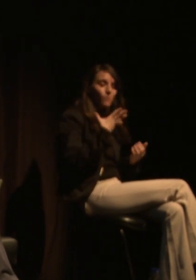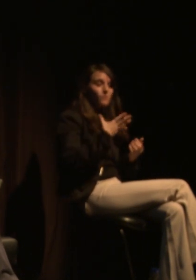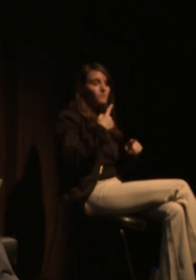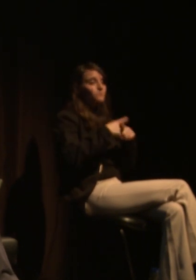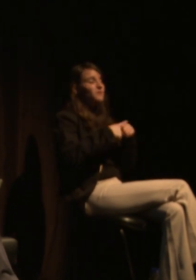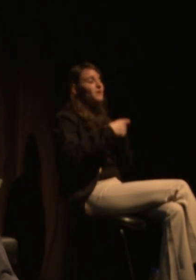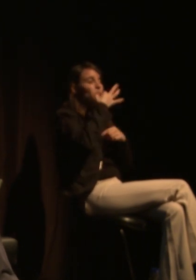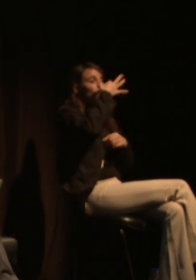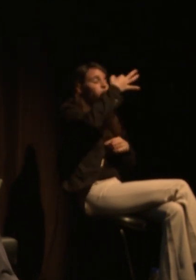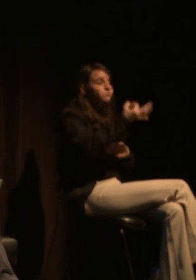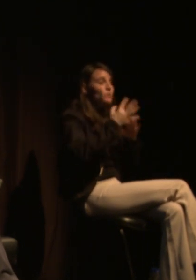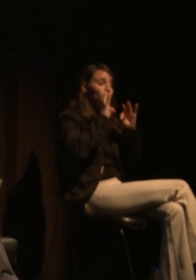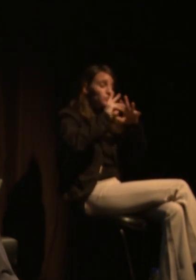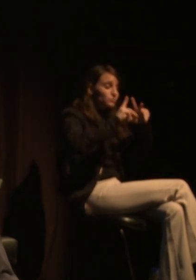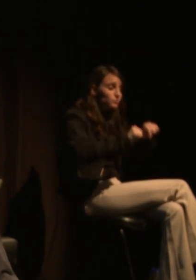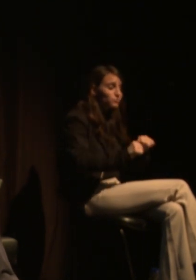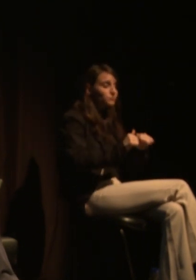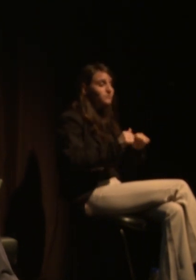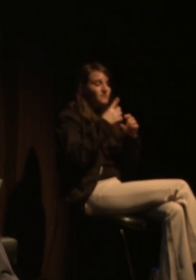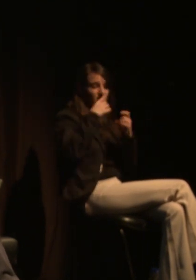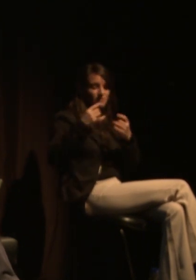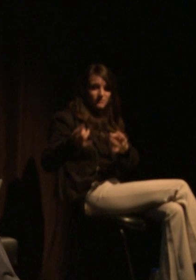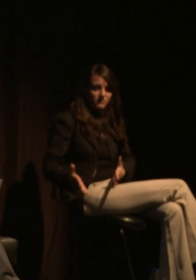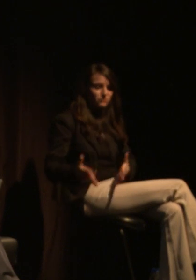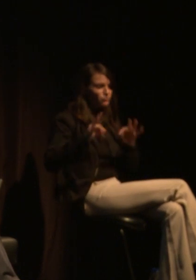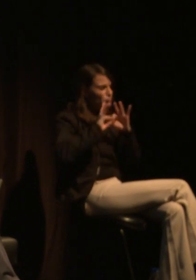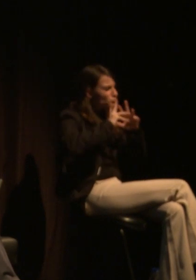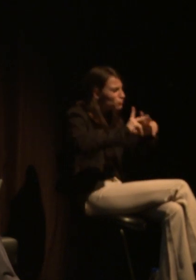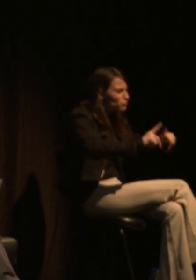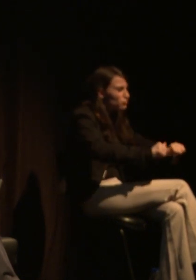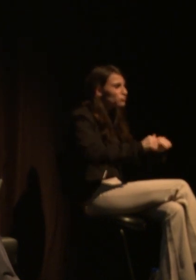Ele comenta todas as coisas. E ele diz também que ele joga fora tudo.